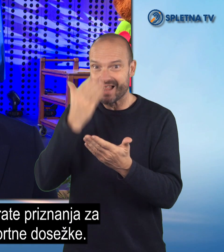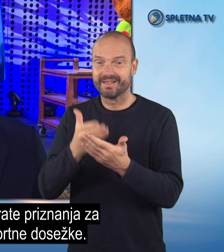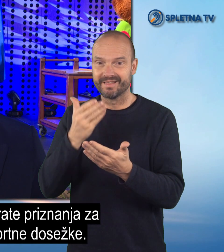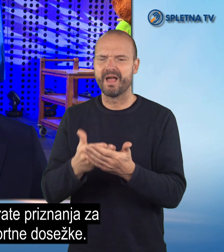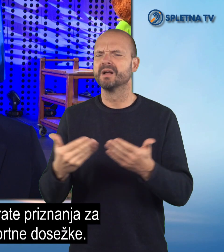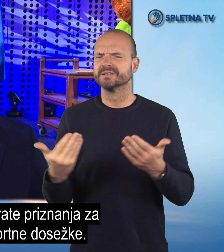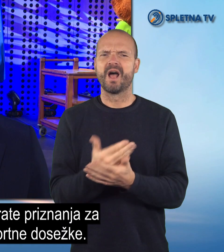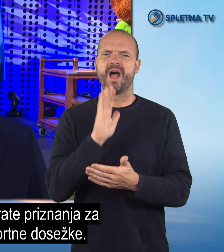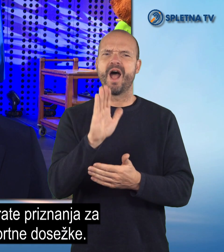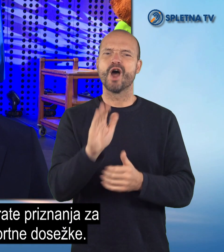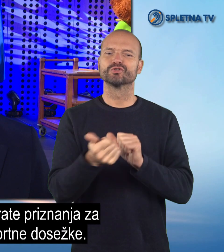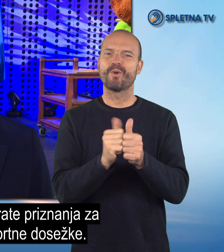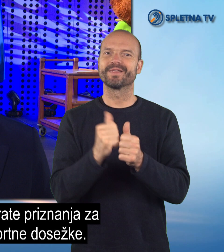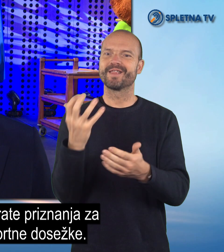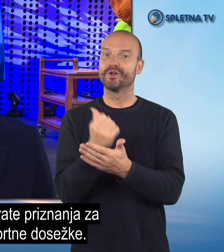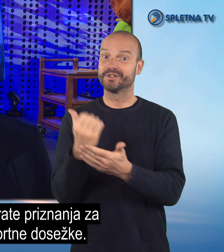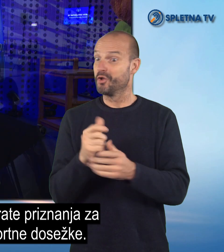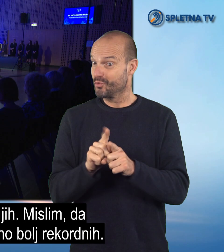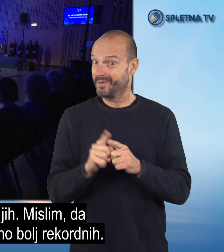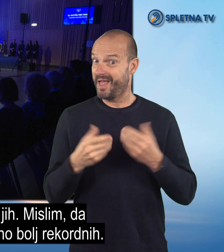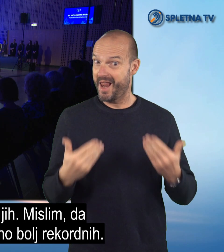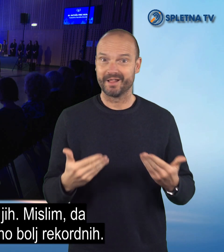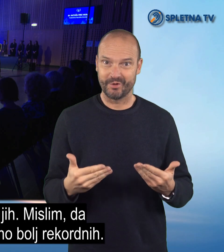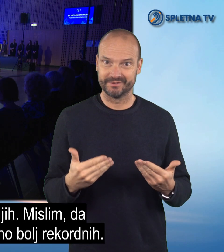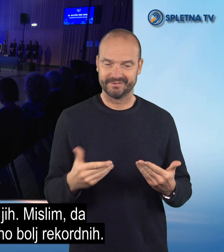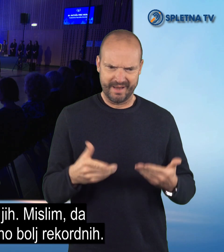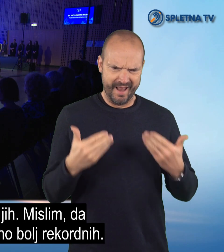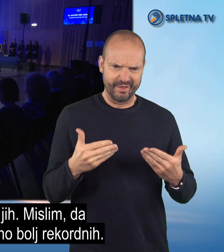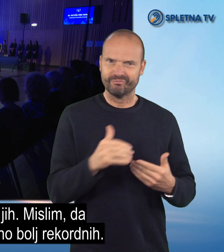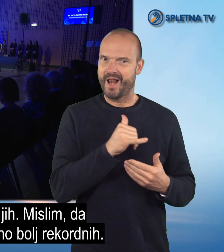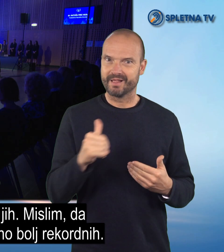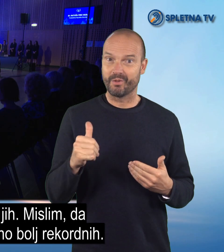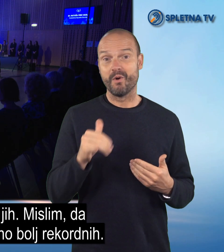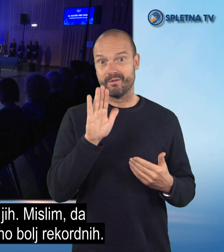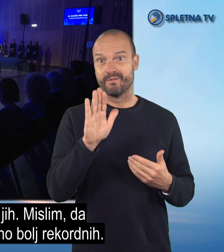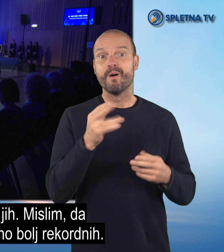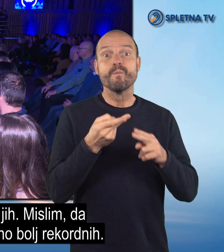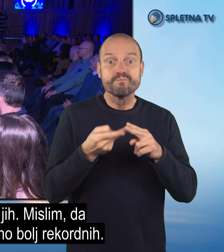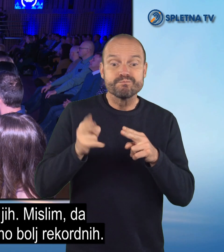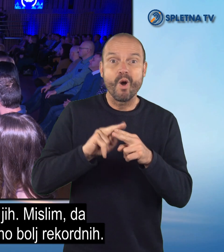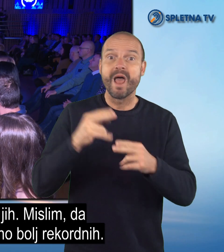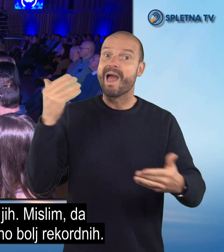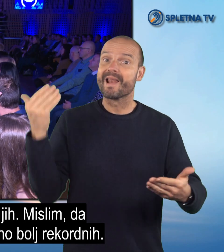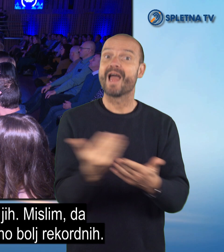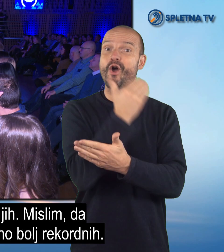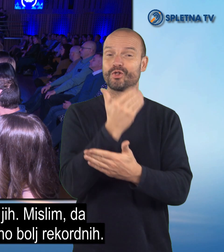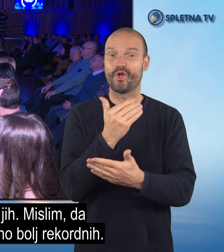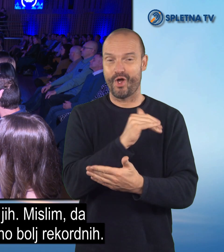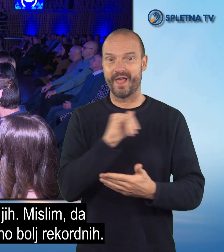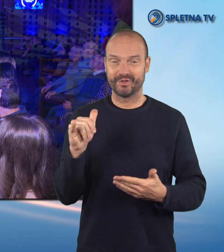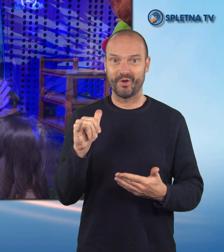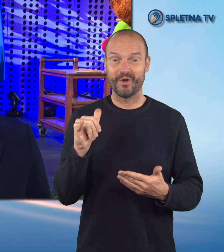priznanja za zaslužene športne dosežke, tudi letos ste jih, mislim, da je letošnje leto eno bolj